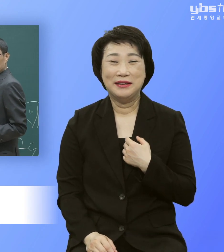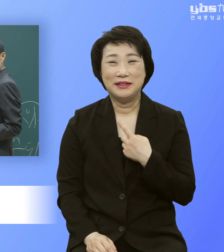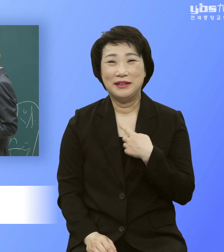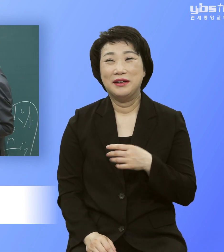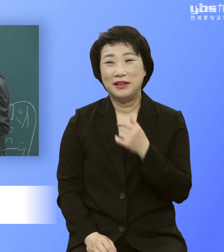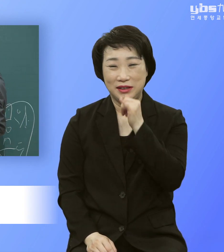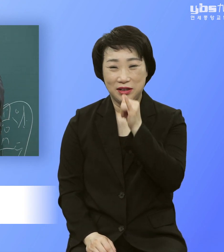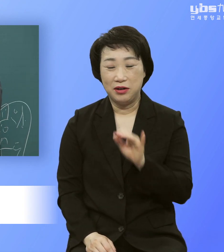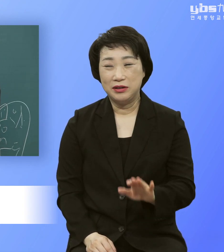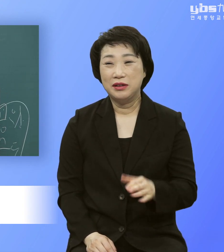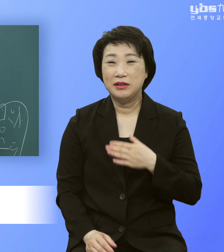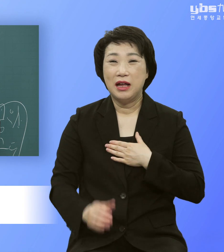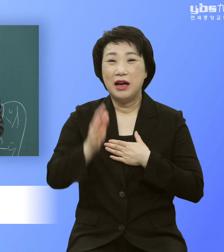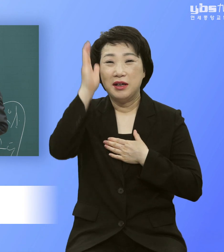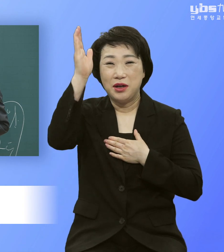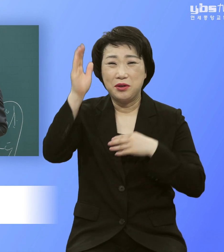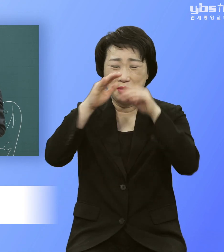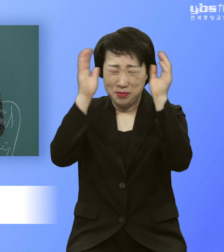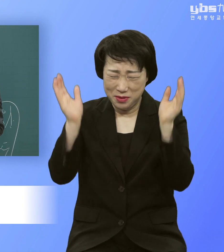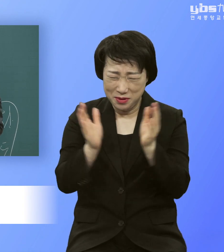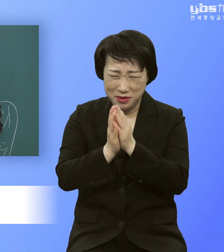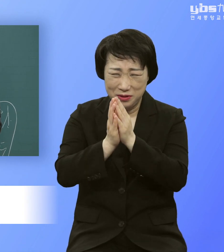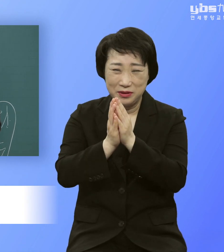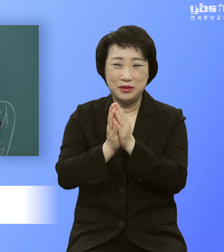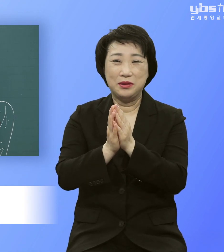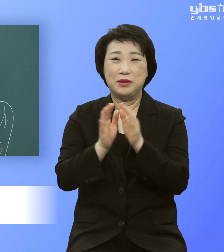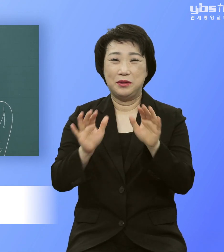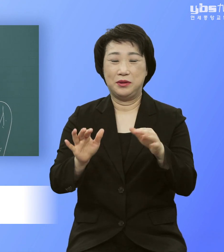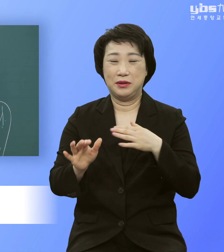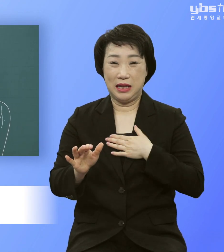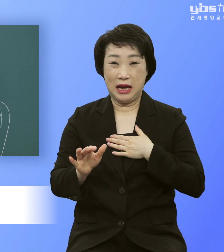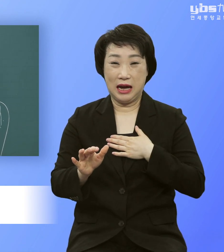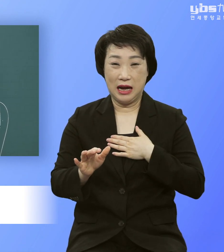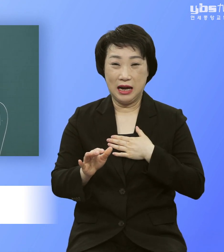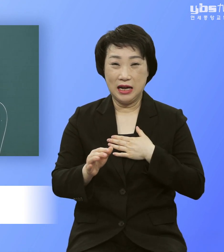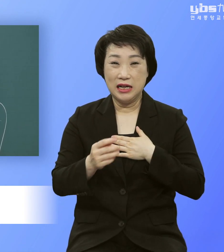제 설교를 전부 갖다 제가 이렇게